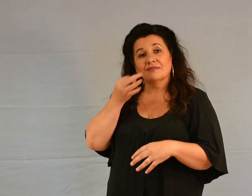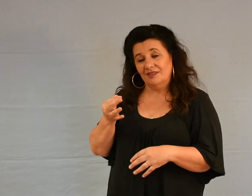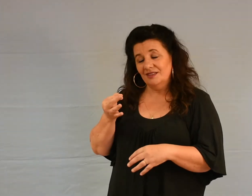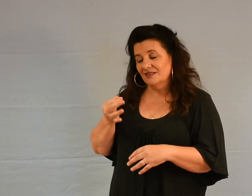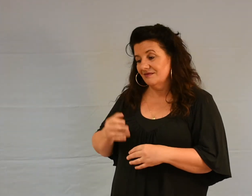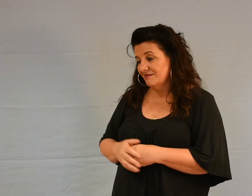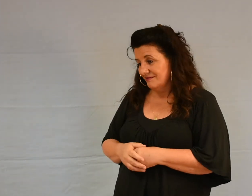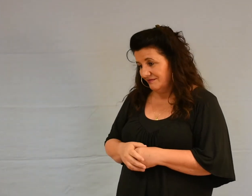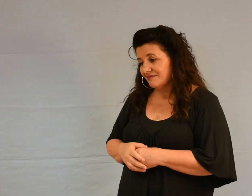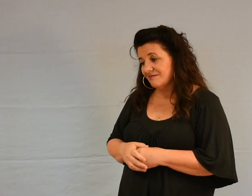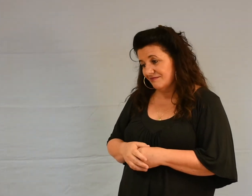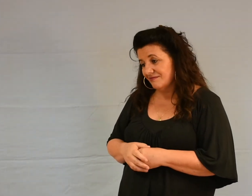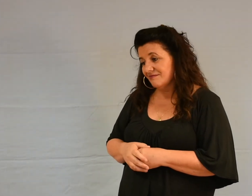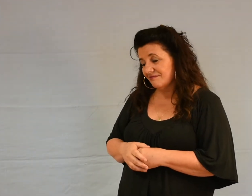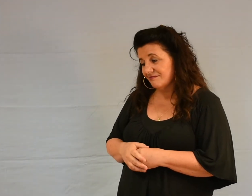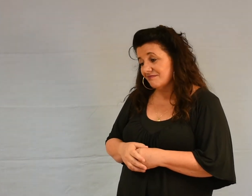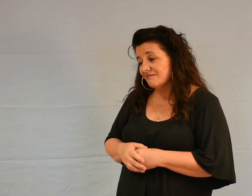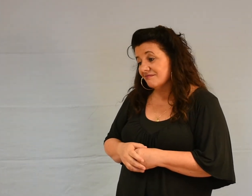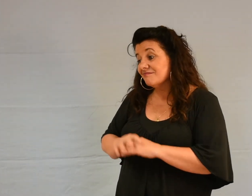une seule chose te manque.